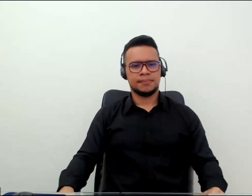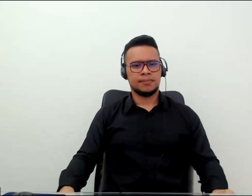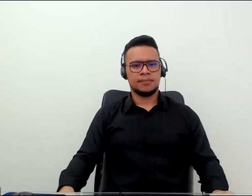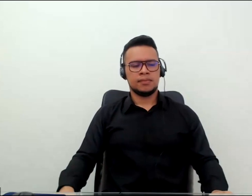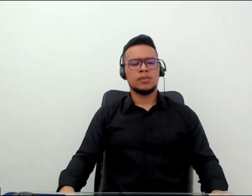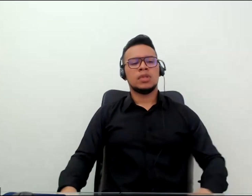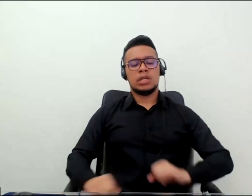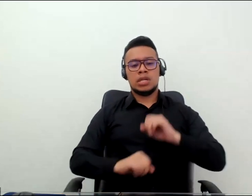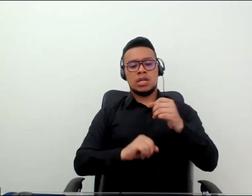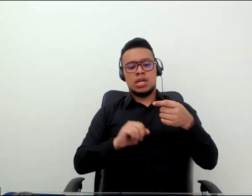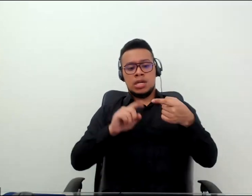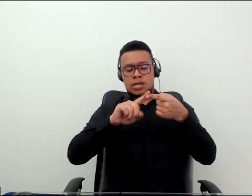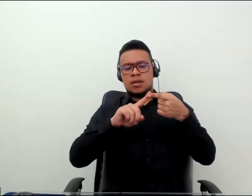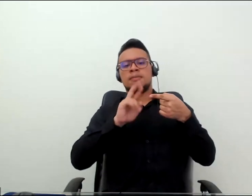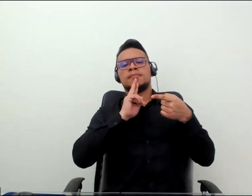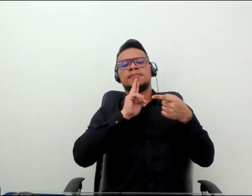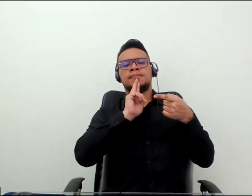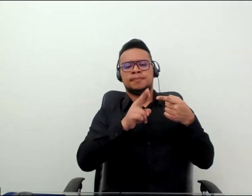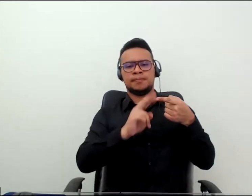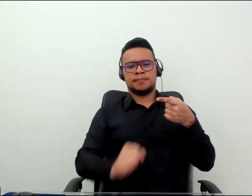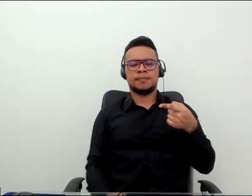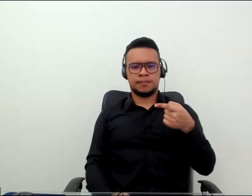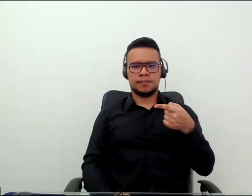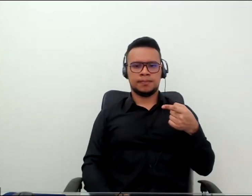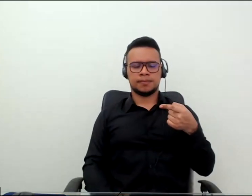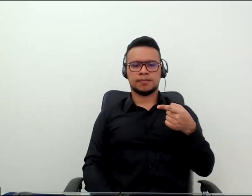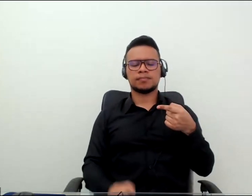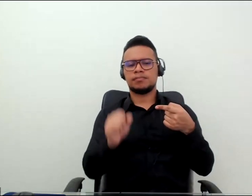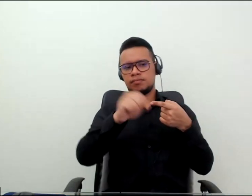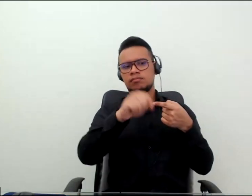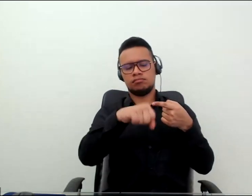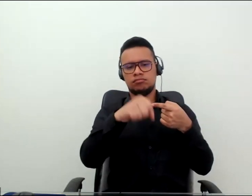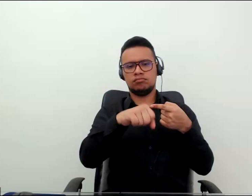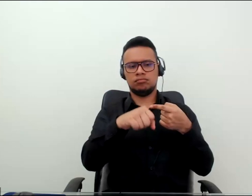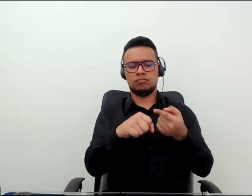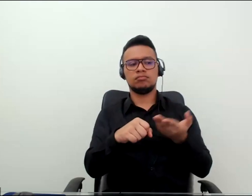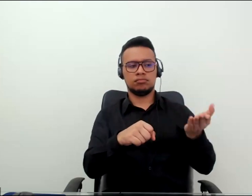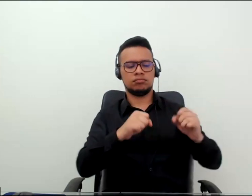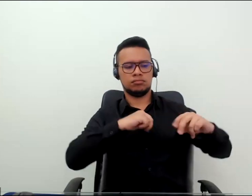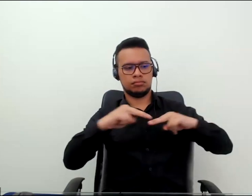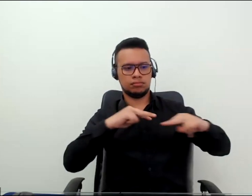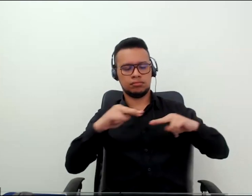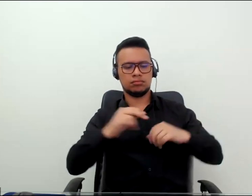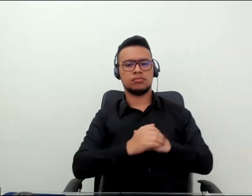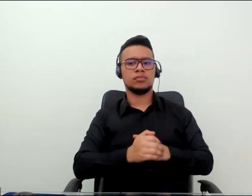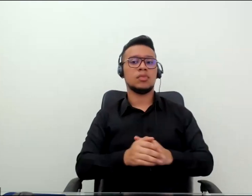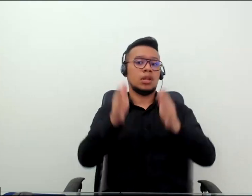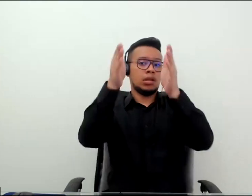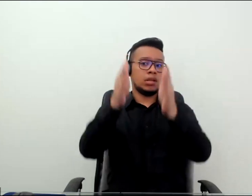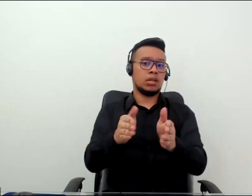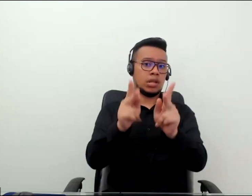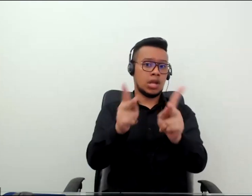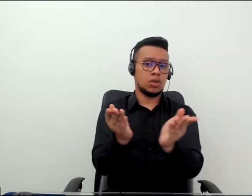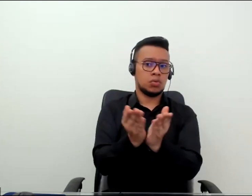vamos a responder entonces la primera pregunta bueno efectivamente sí señor vicerrector un estudiante de la política